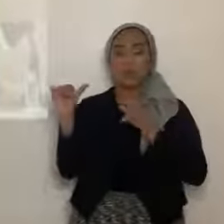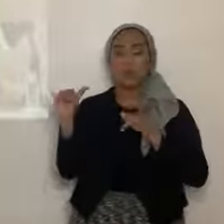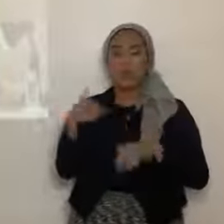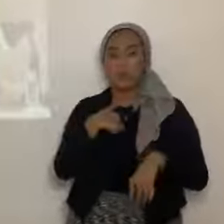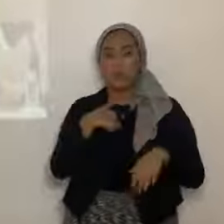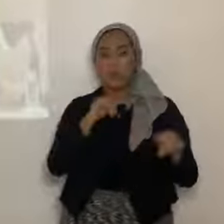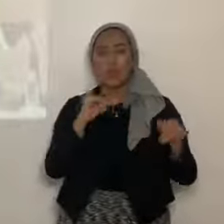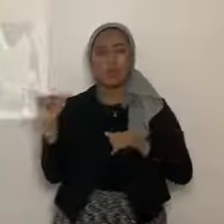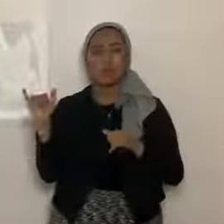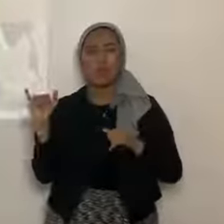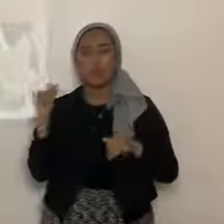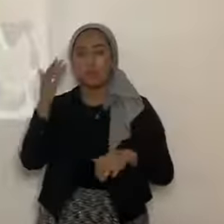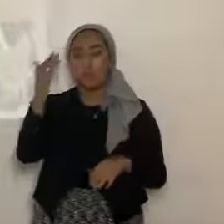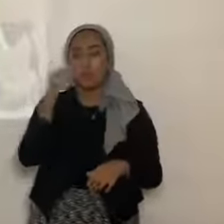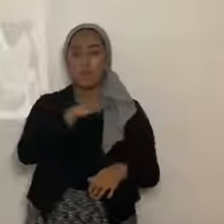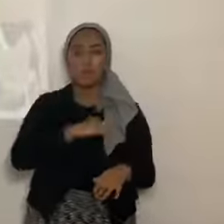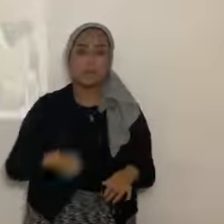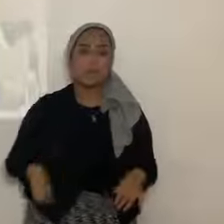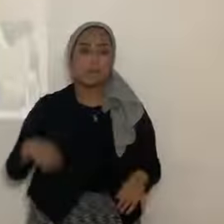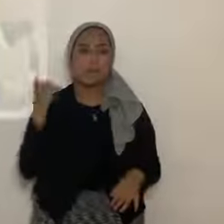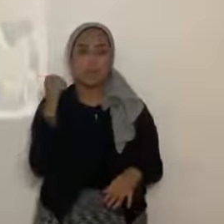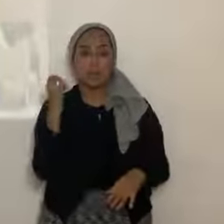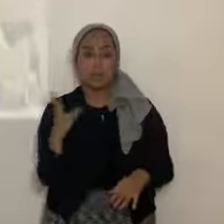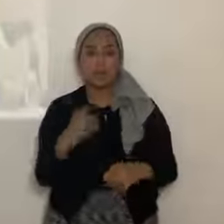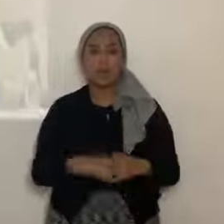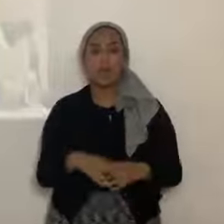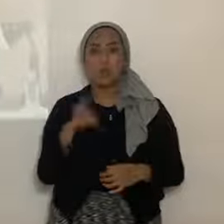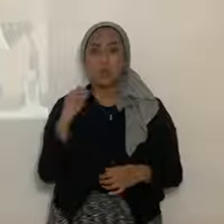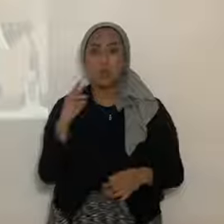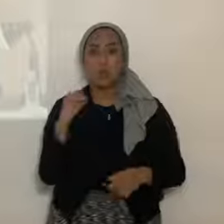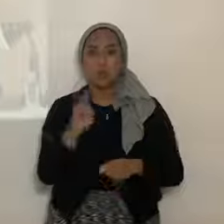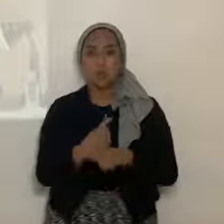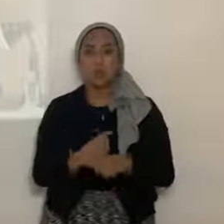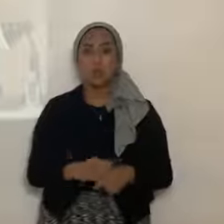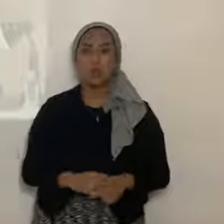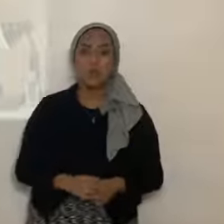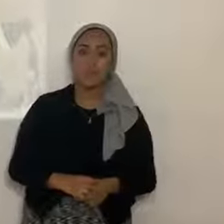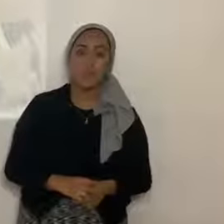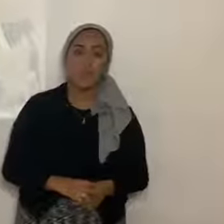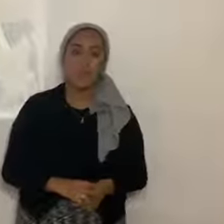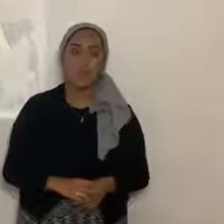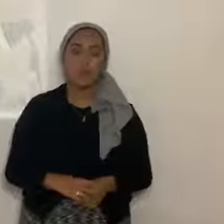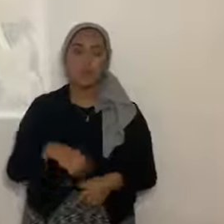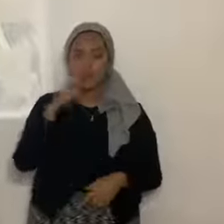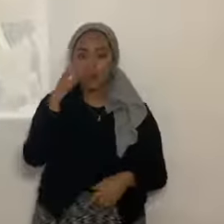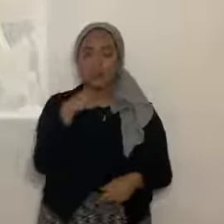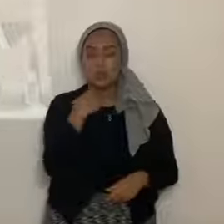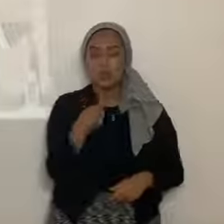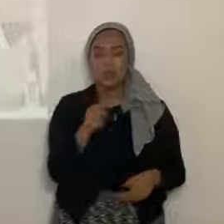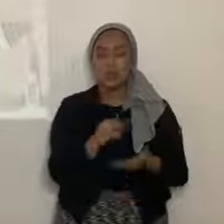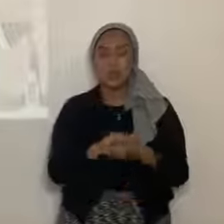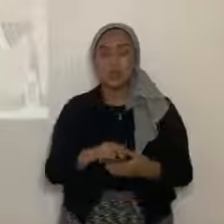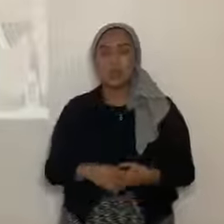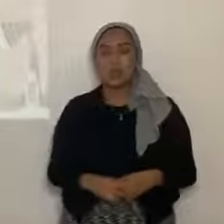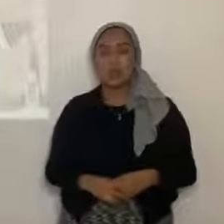como yo soy de Mashiach Yahshua. Tremendo, ¿verdad? Entonces, él se atrevió a decir eso.